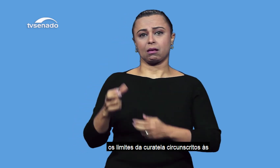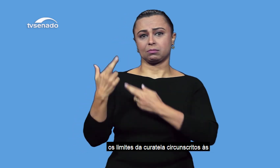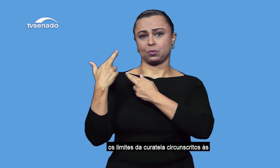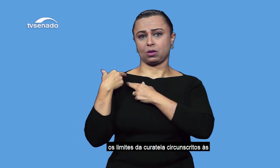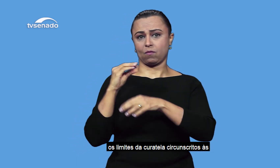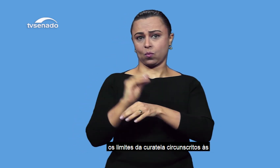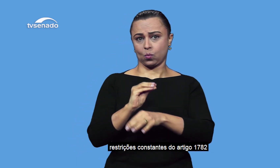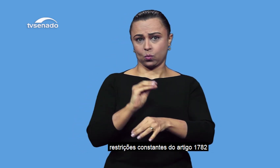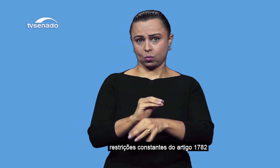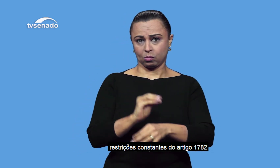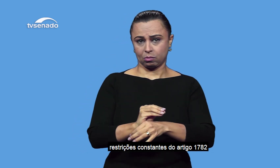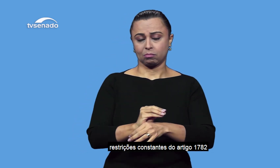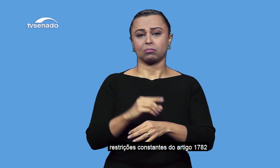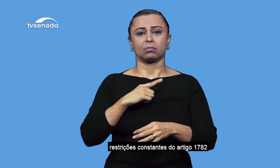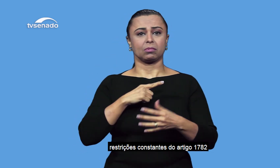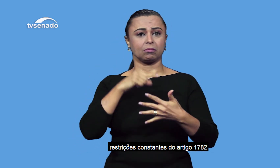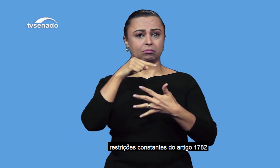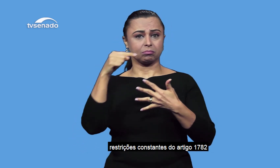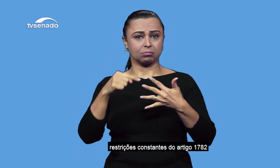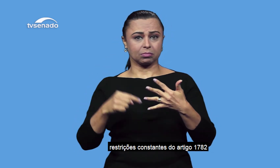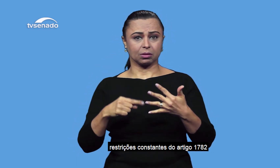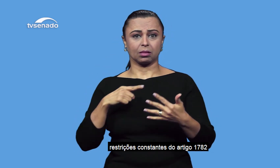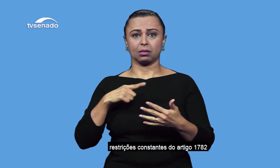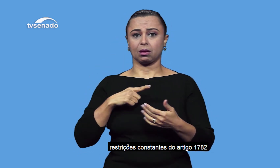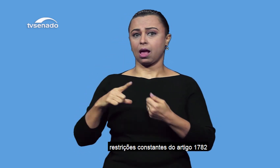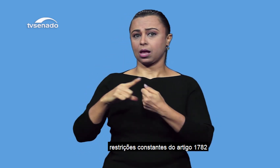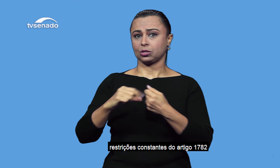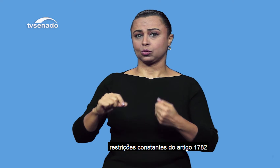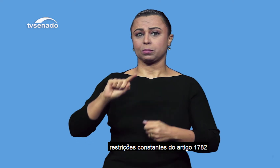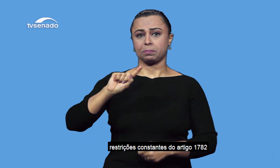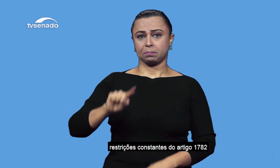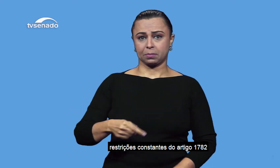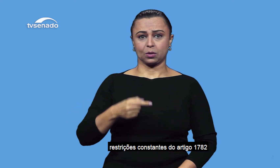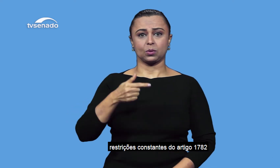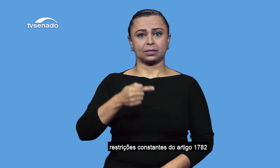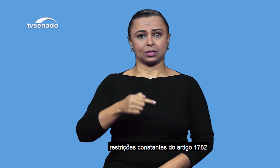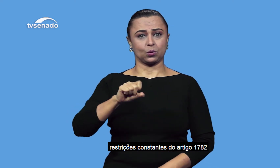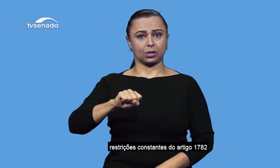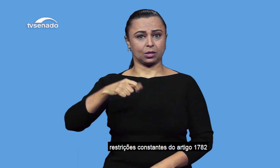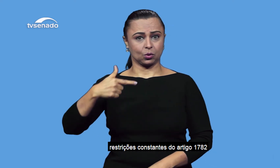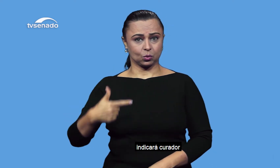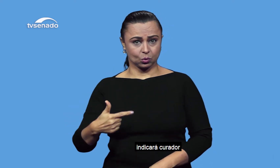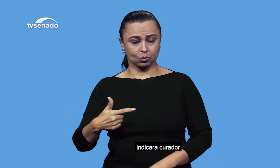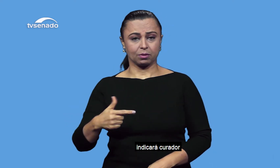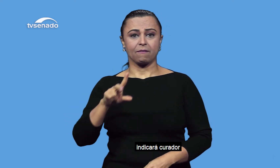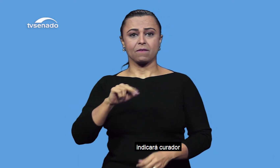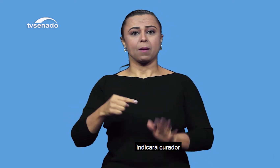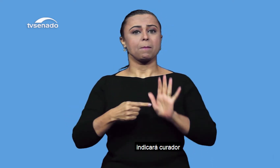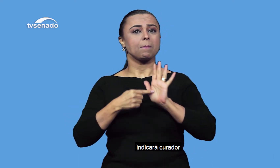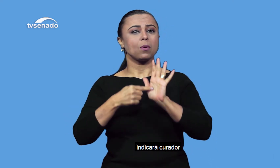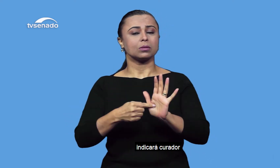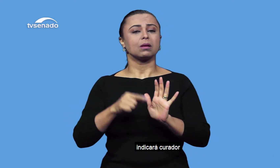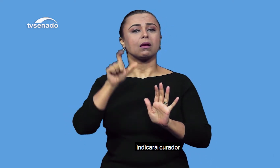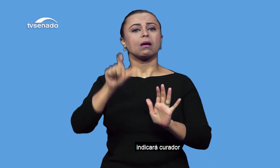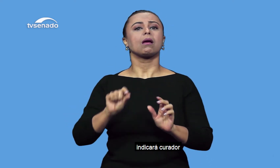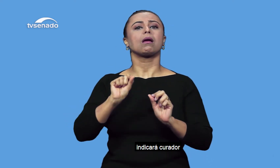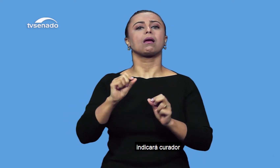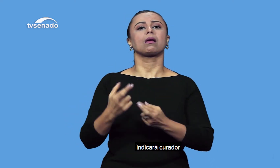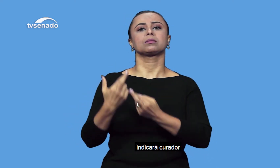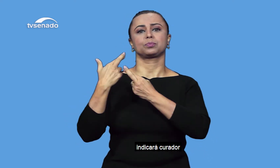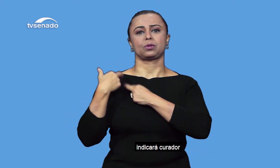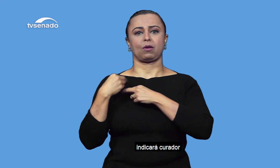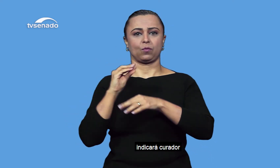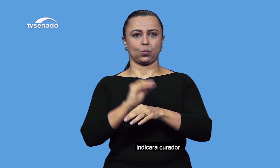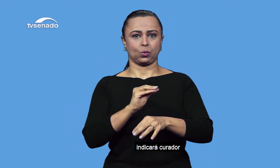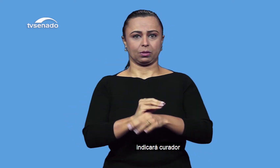circunscritos às restrições constantes do artigo 1782 indicará curador